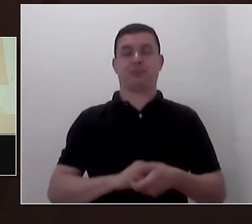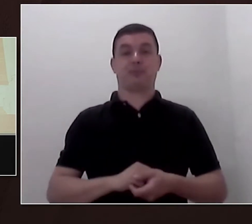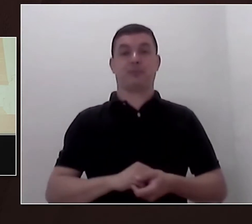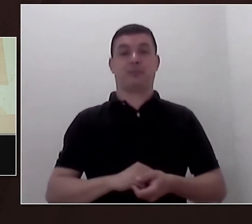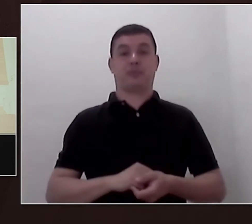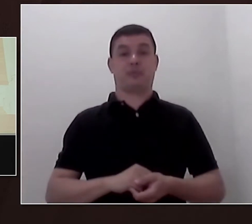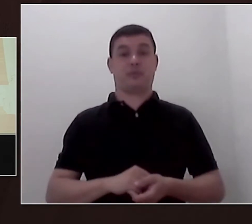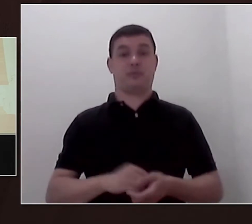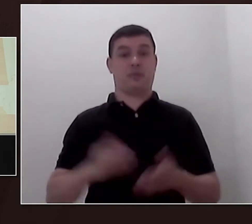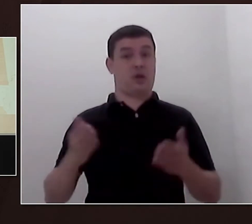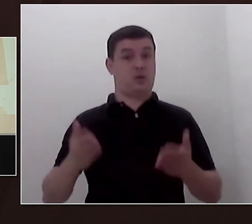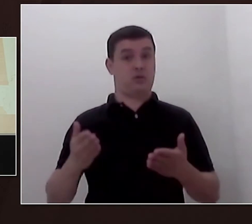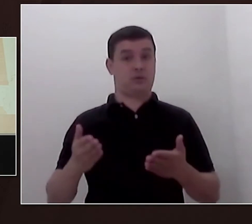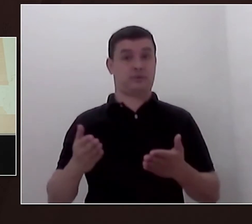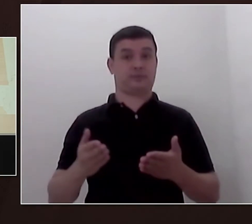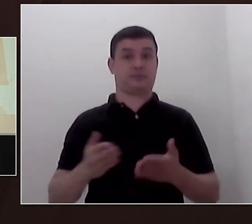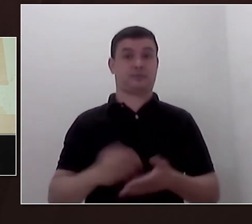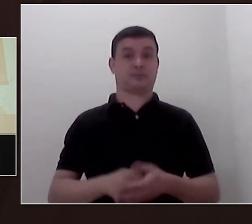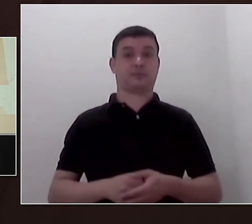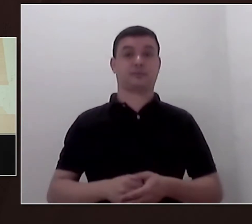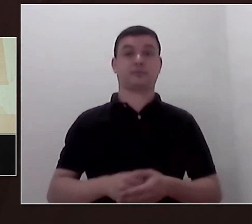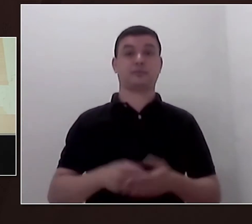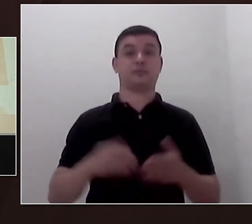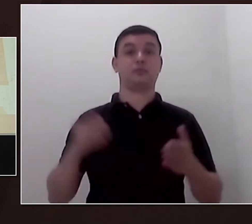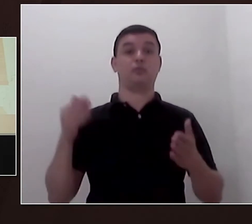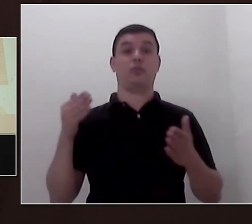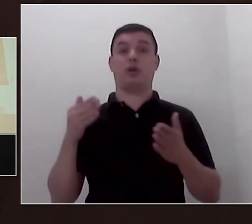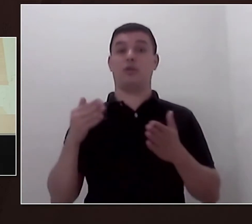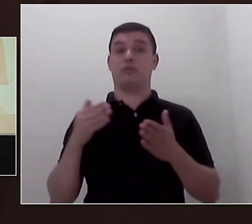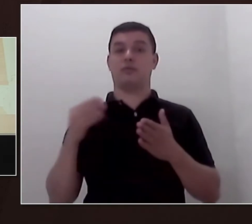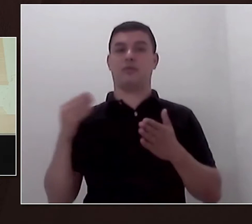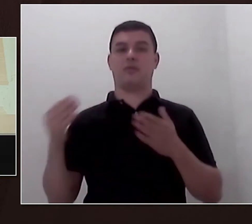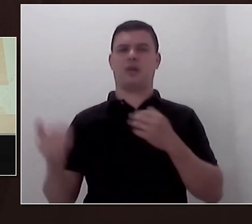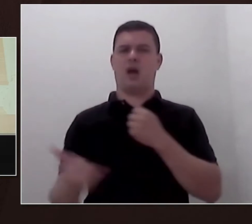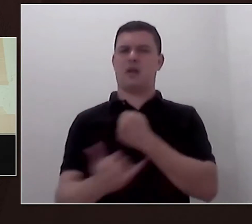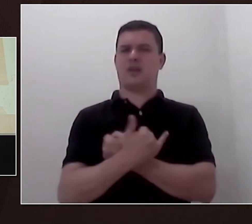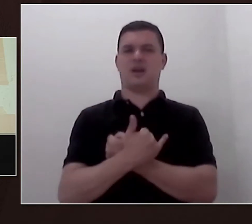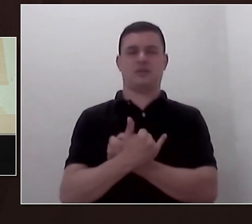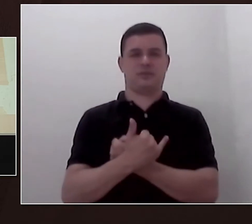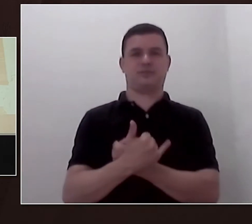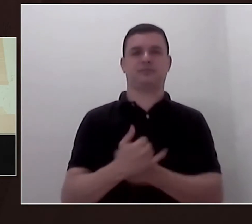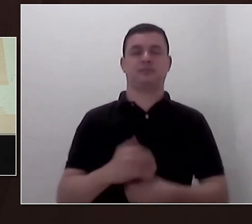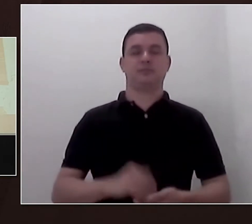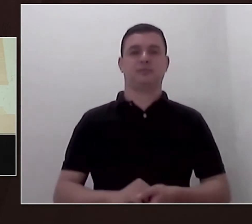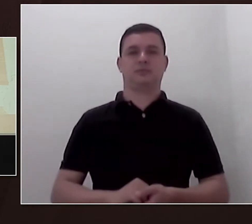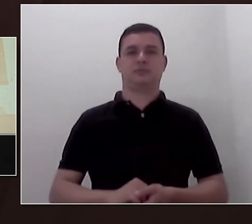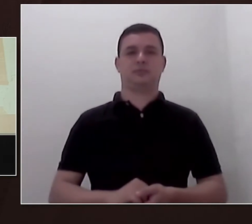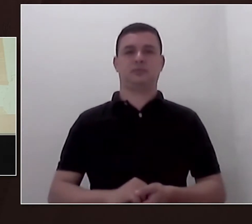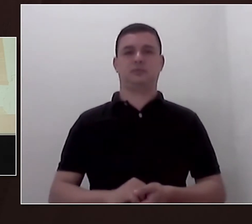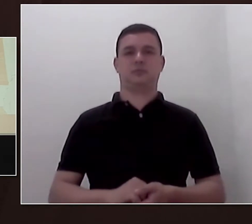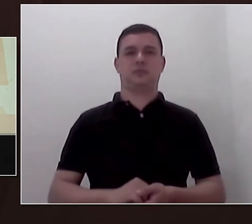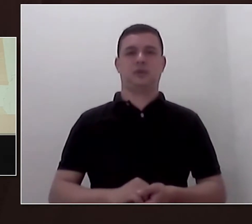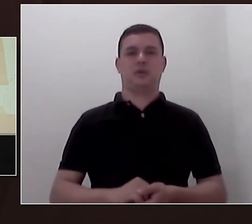final dos tempos, não seja enganado por essas magias, nem mágicas.